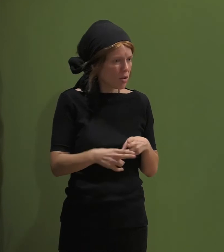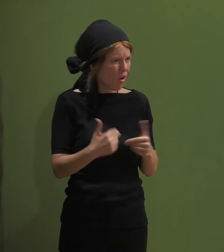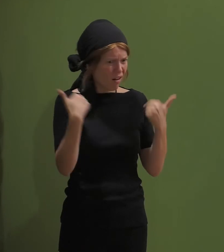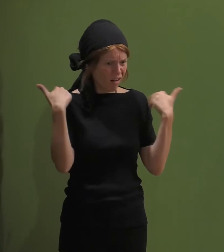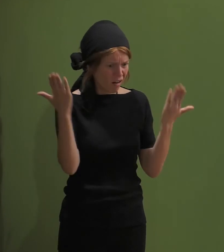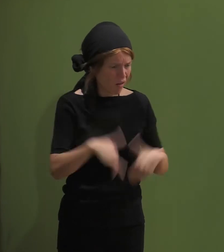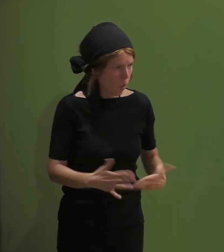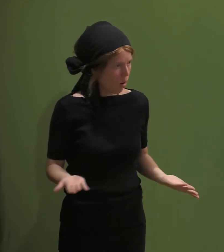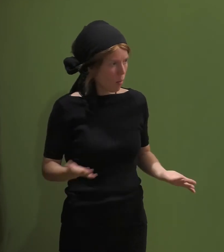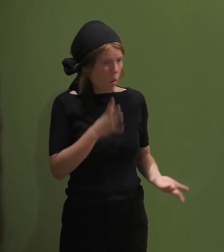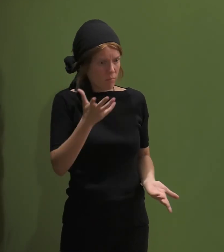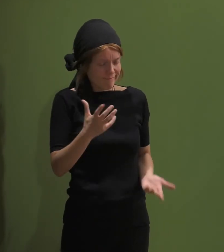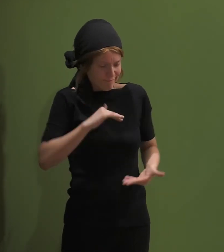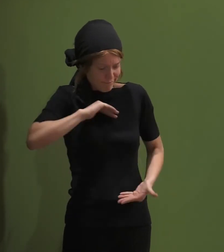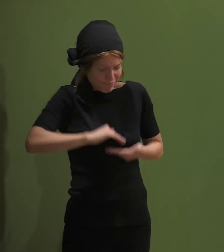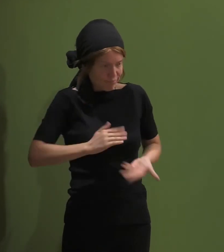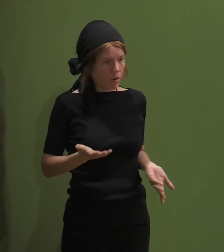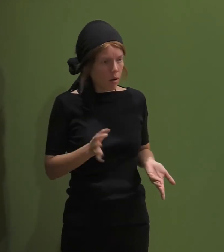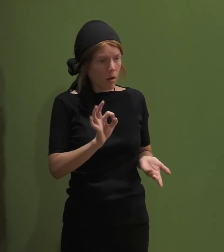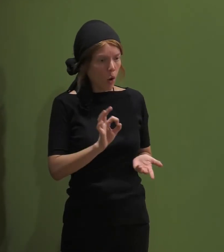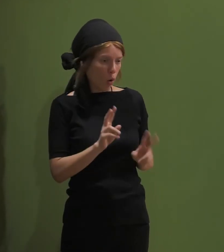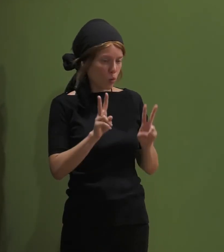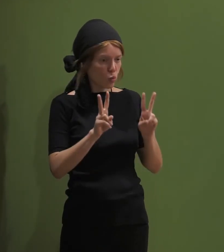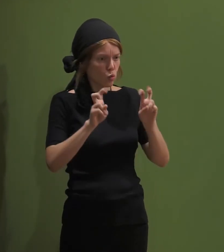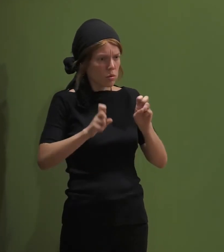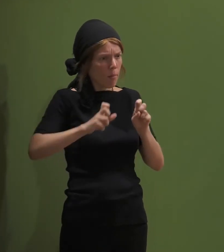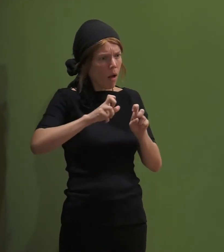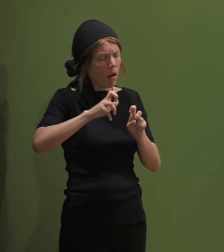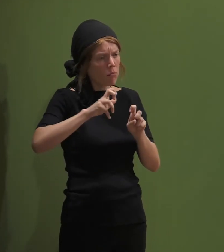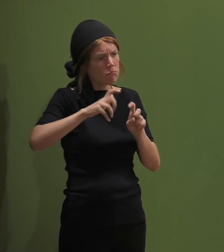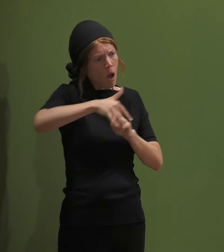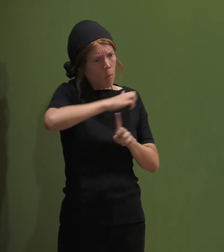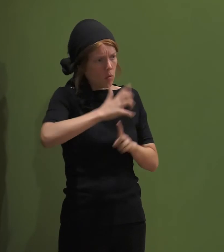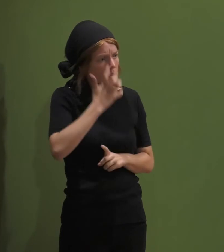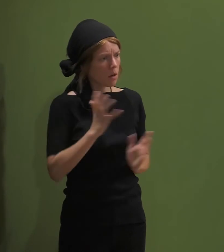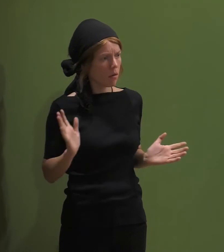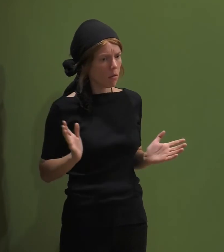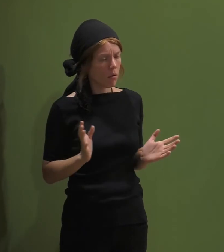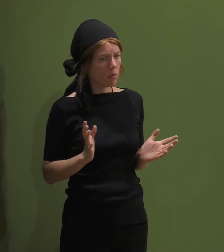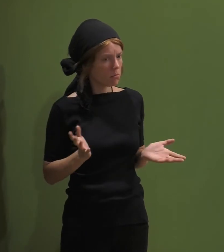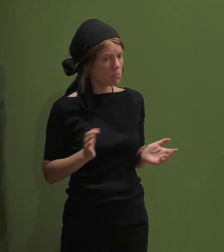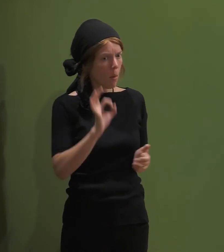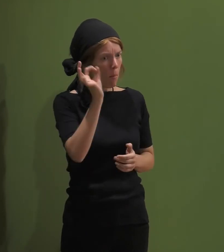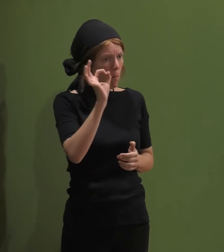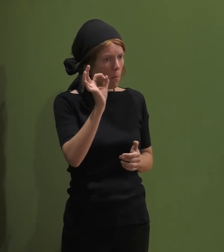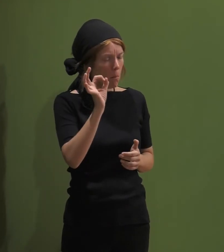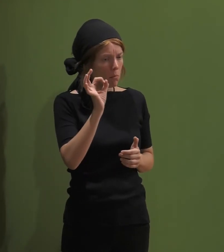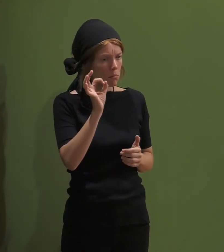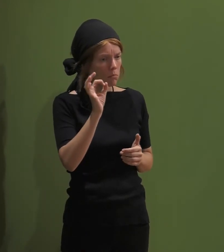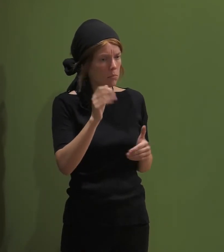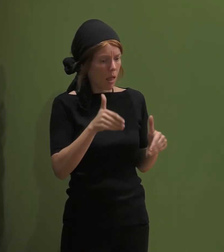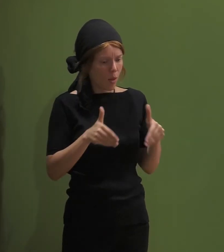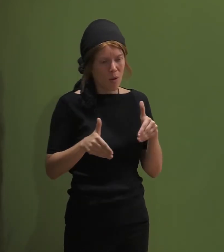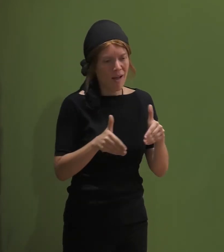irresponsables, aquellos que no han sido capaces todavía de tomarse esto absolutamente en serio. Estamos a un grado, a medio grado, del camino de no